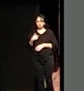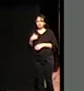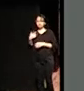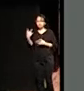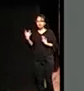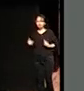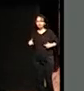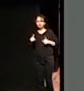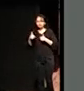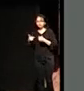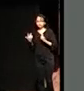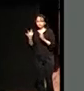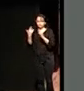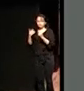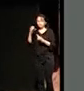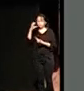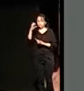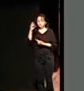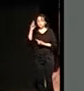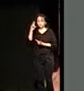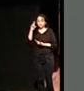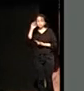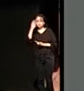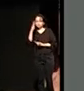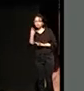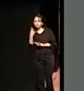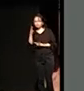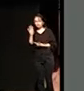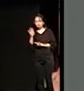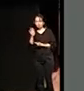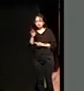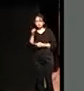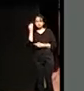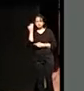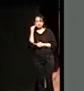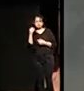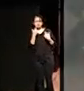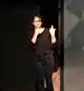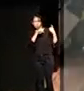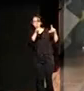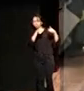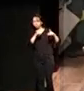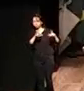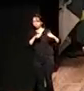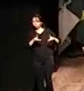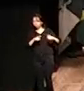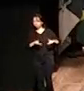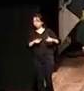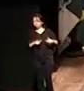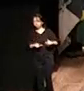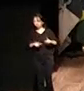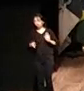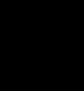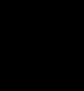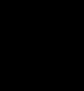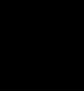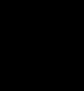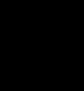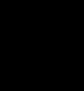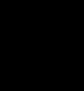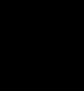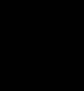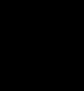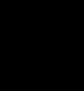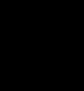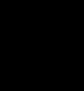e aí fui colocando tudo Rio de Janeiro mil desculpas mil desculpas mesmo é mas qual é o panorama numérico